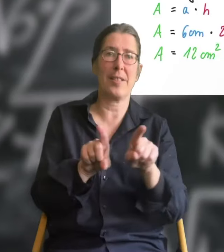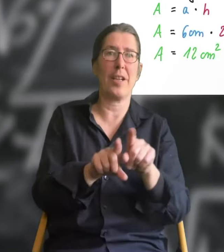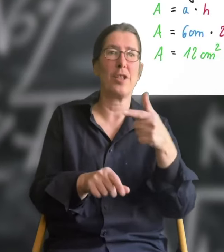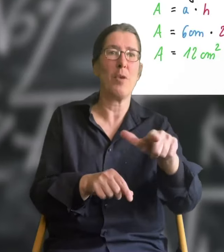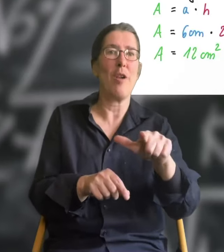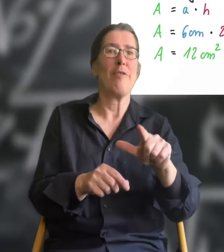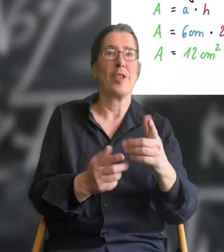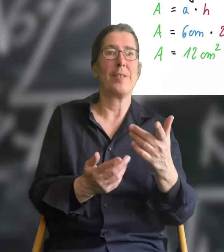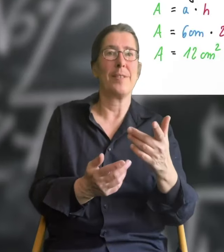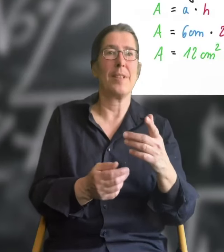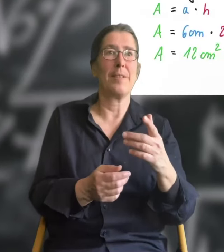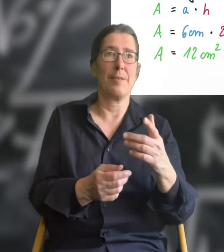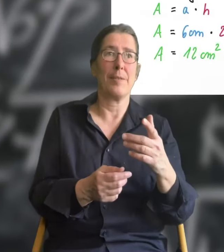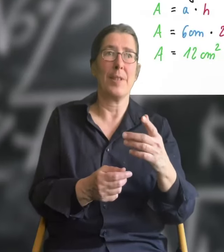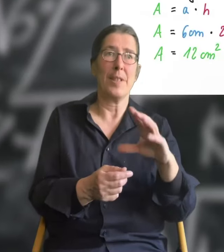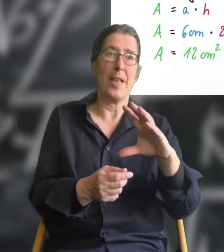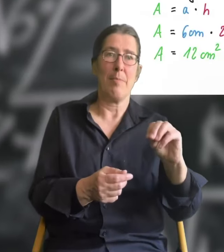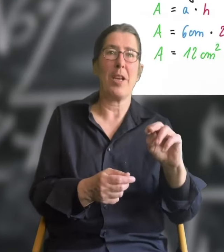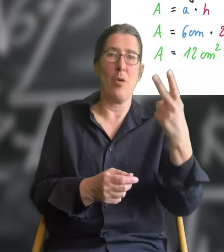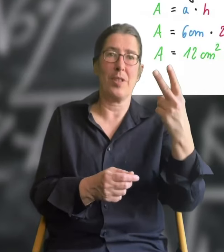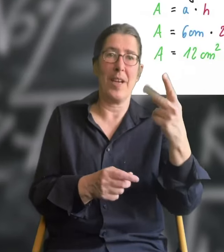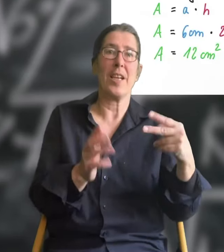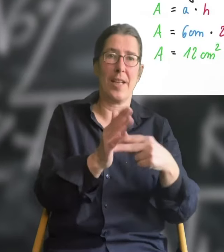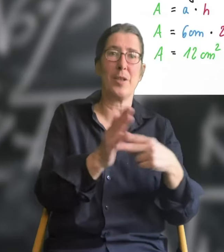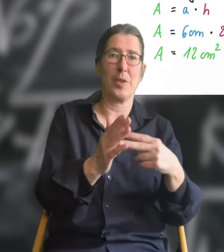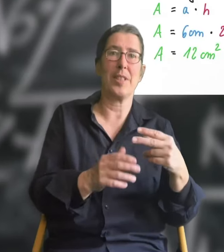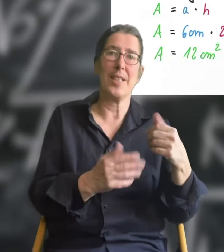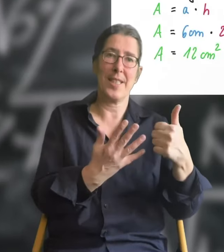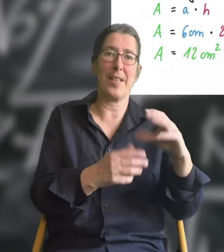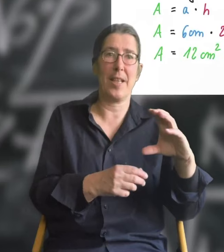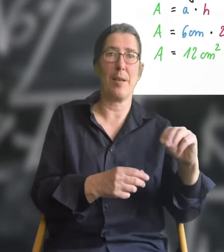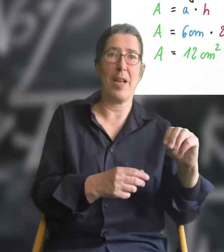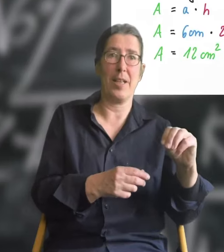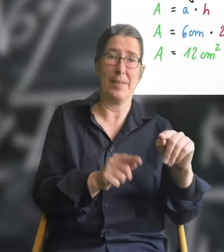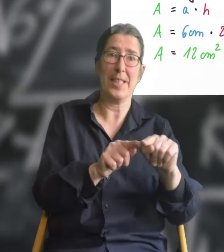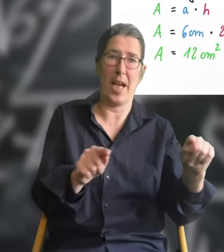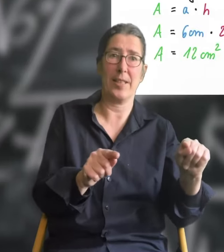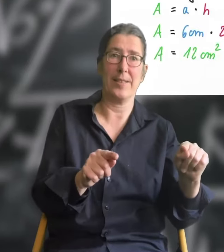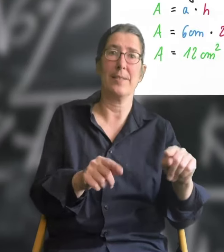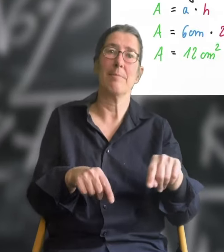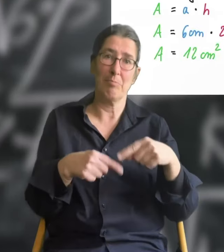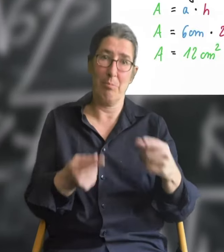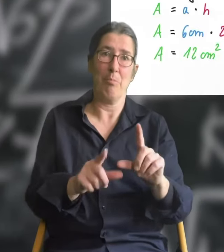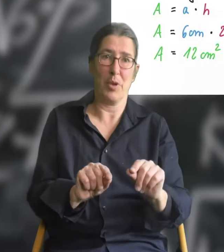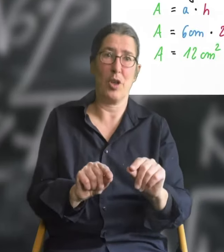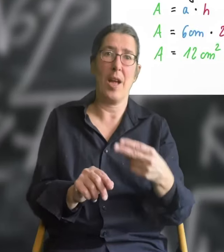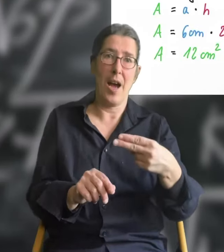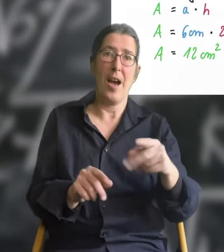12 Quadratmeter geteilt durch 6 cm, also durch die Seite A. Und damit ist die Höhe 2 cm. Und